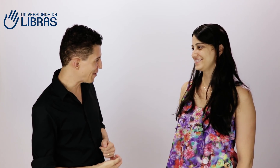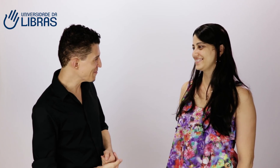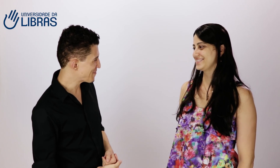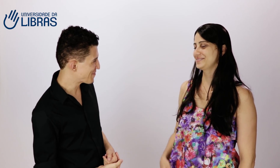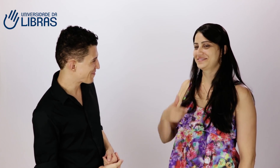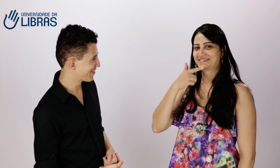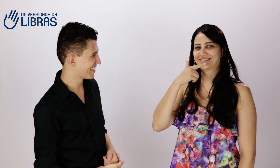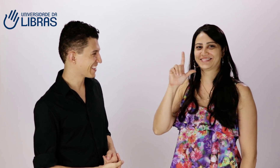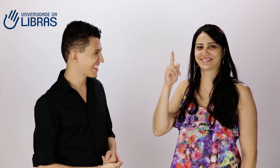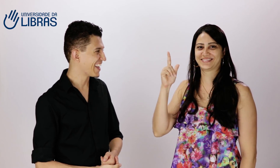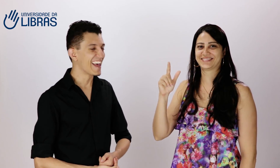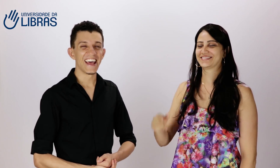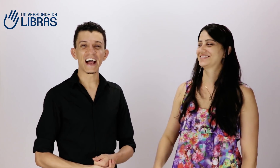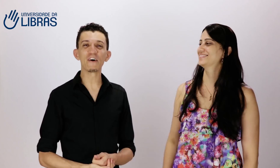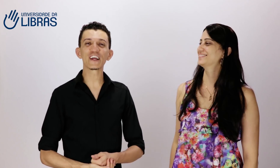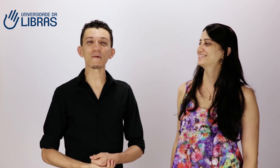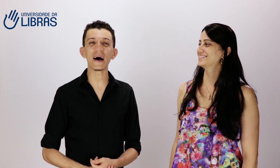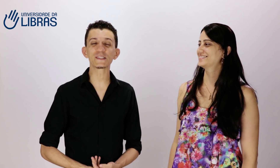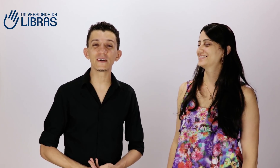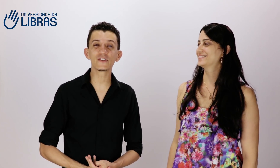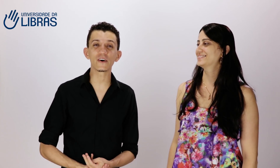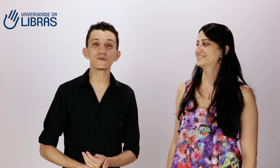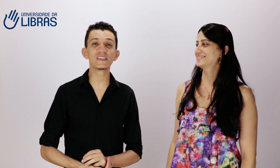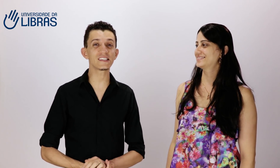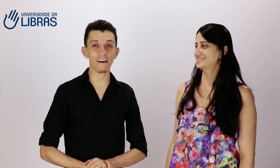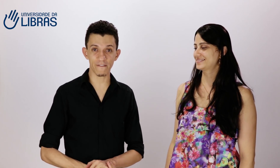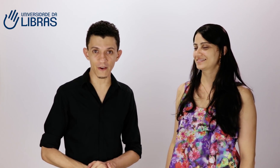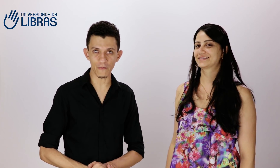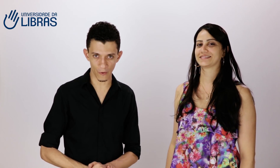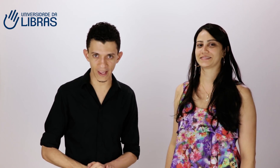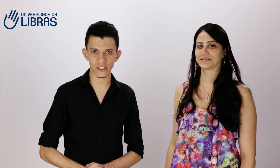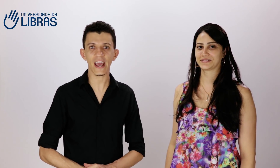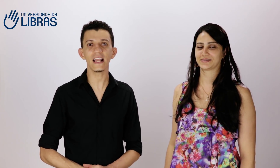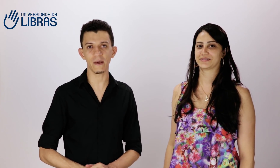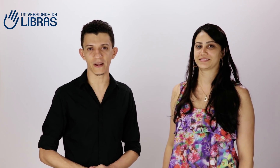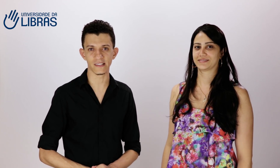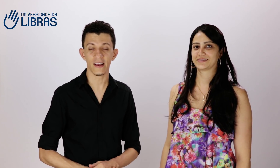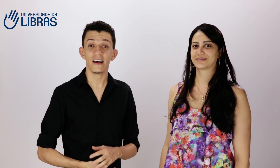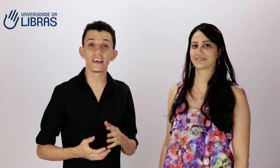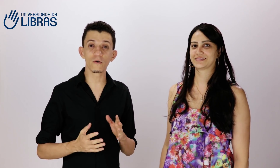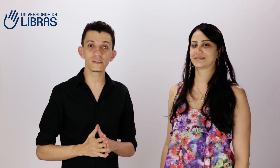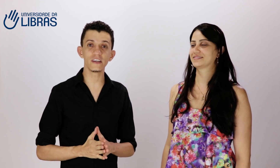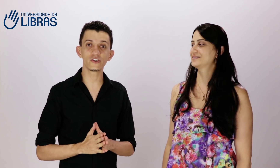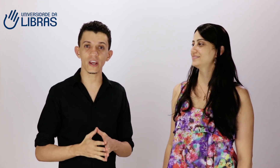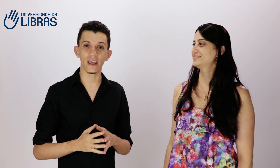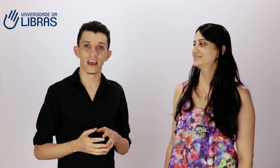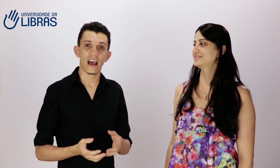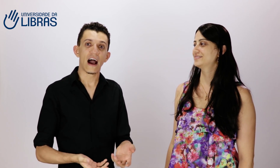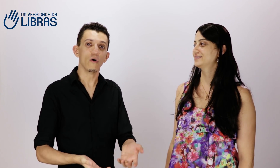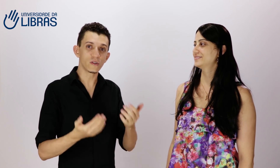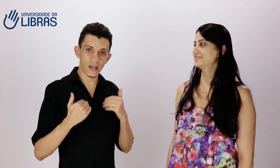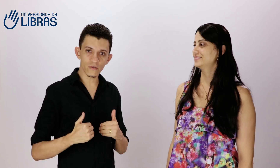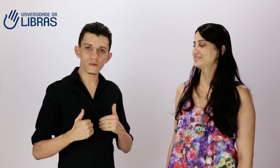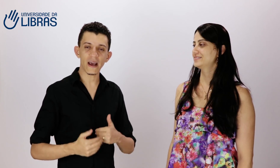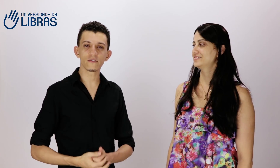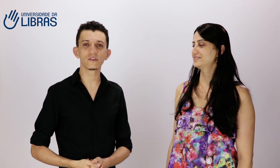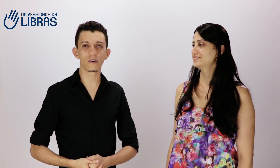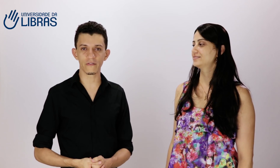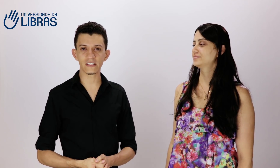sinal. A Luana está participando de nosso Desafio Fluente em Libras, que consiste em, usando os métodos da